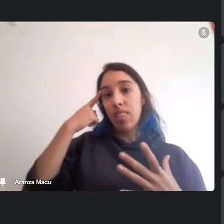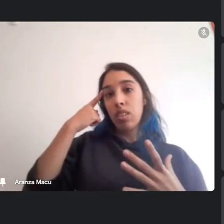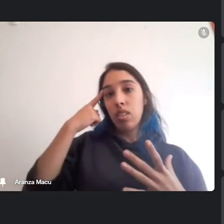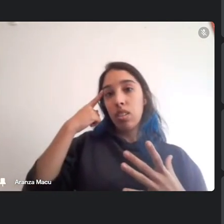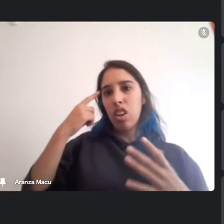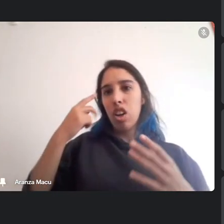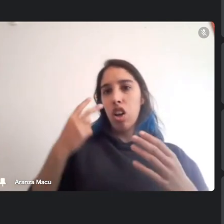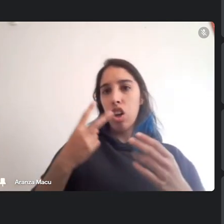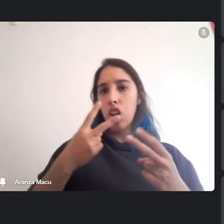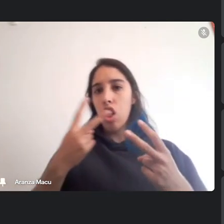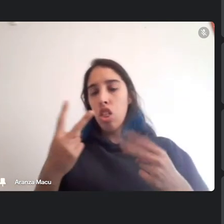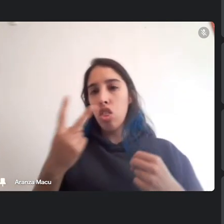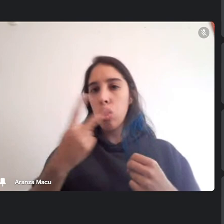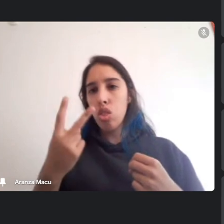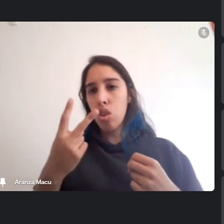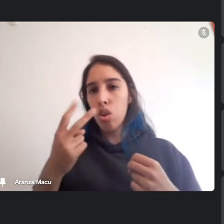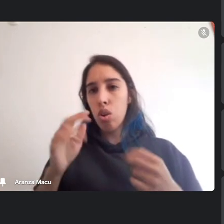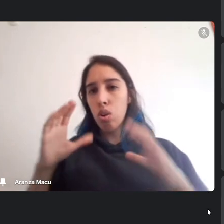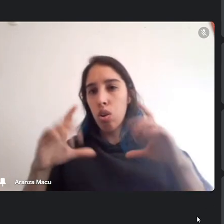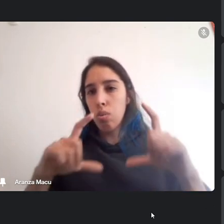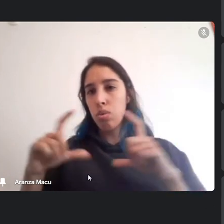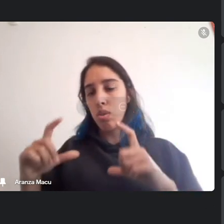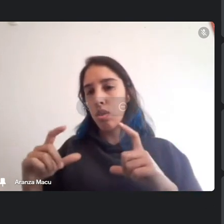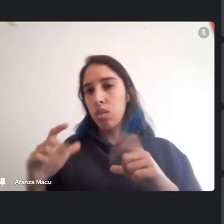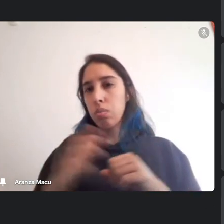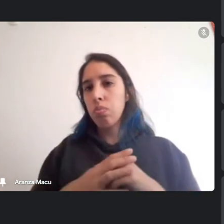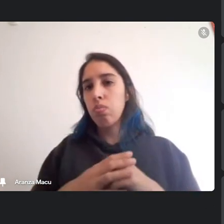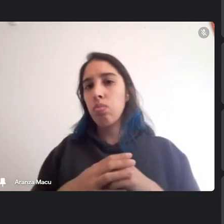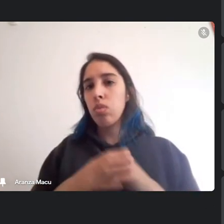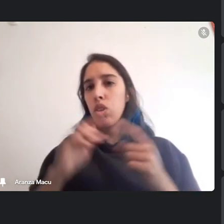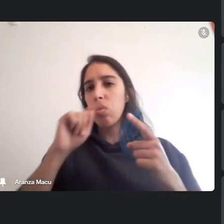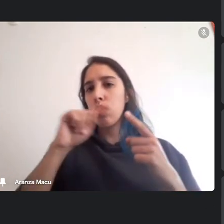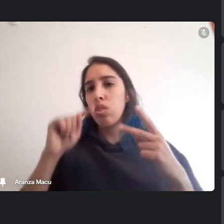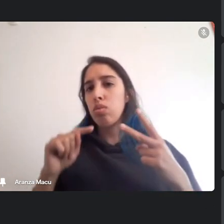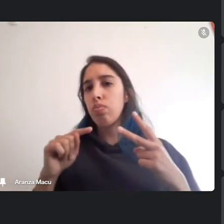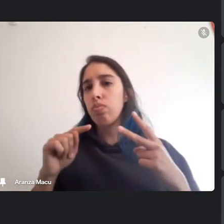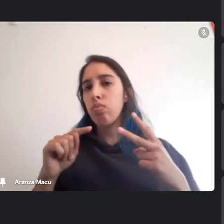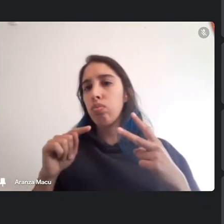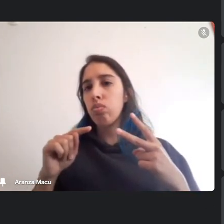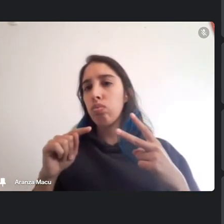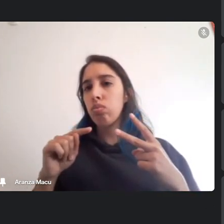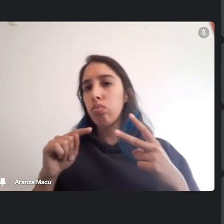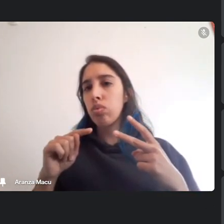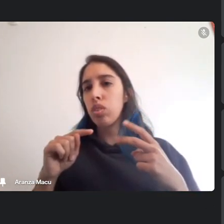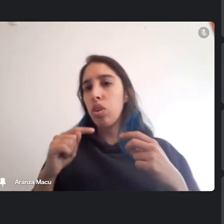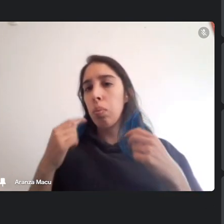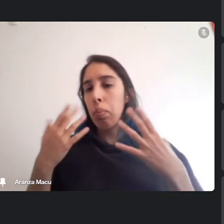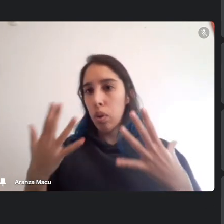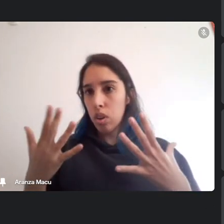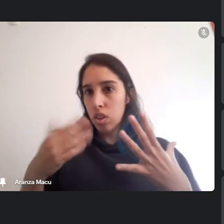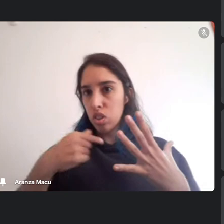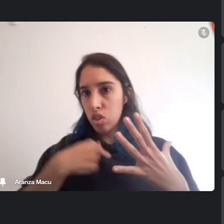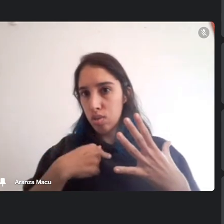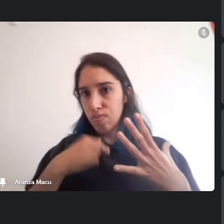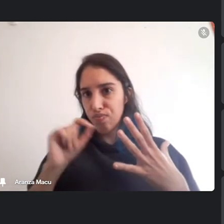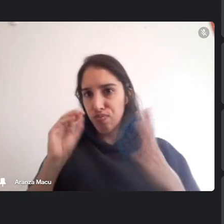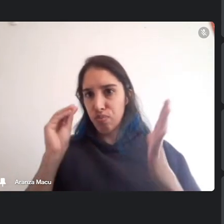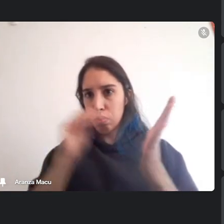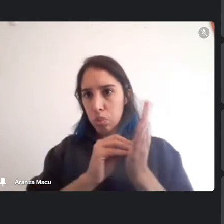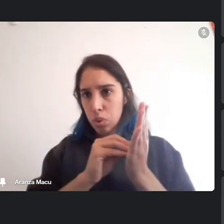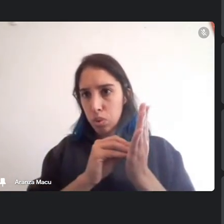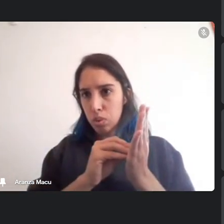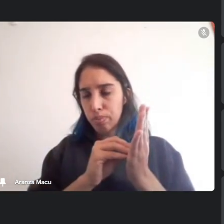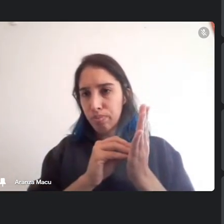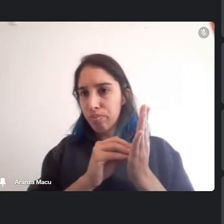¿Por qué? Porque tenemos, si yo pusiese el desarrollo, a no ser que ponga